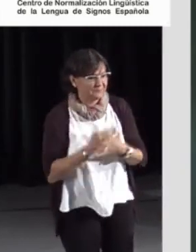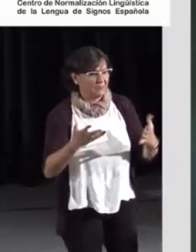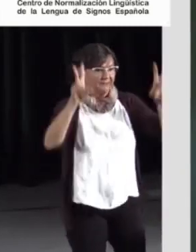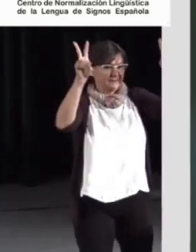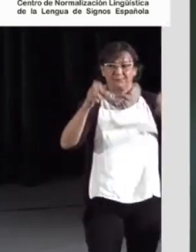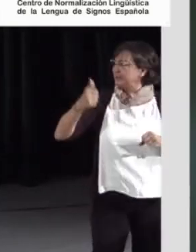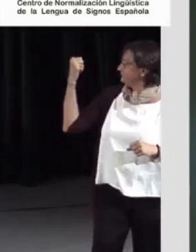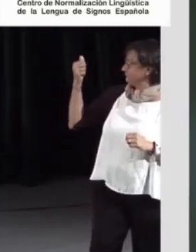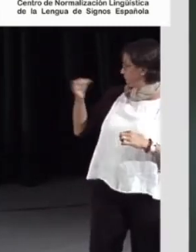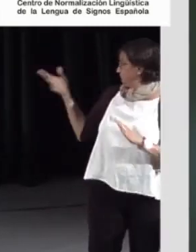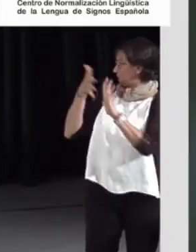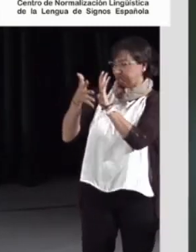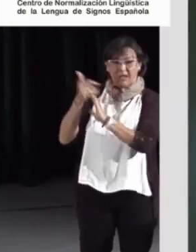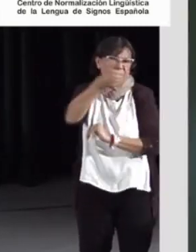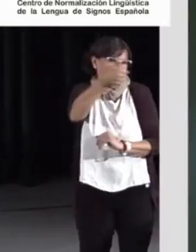Buen día.